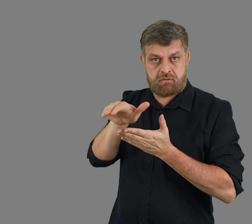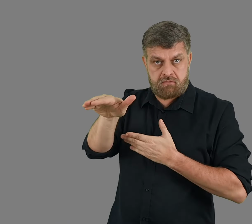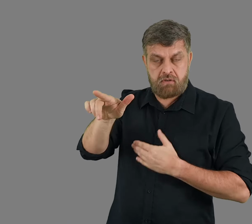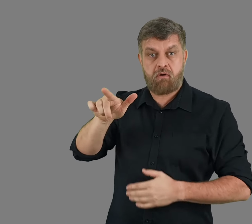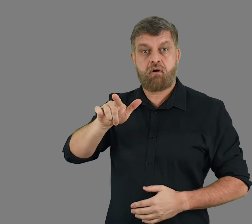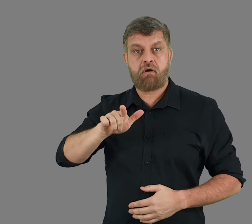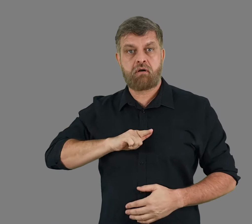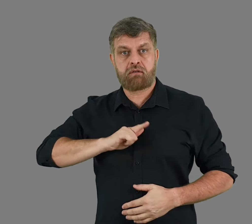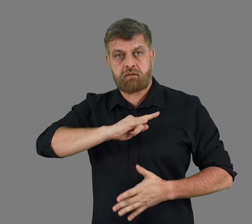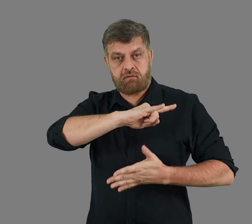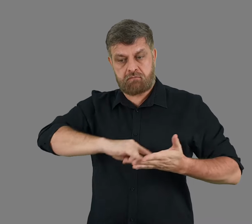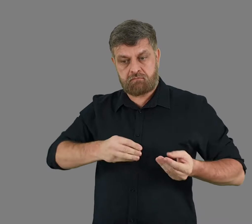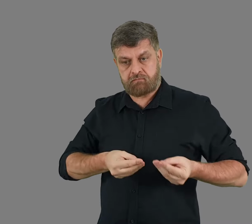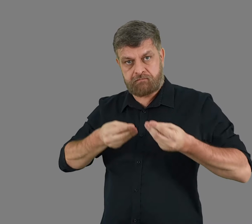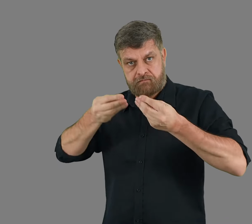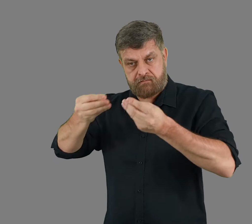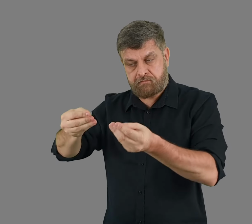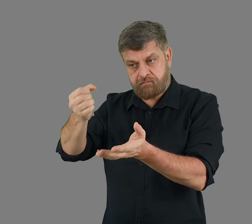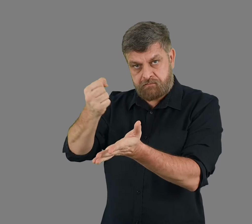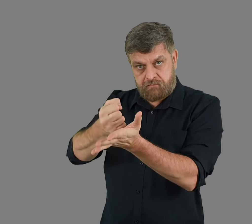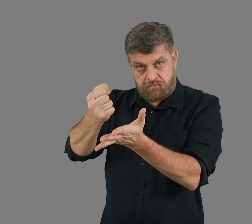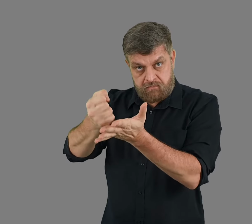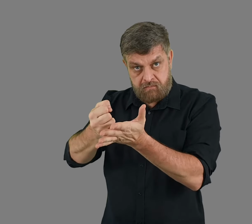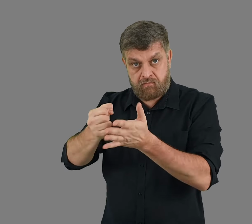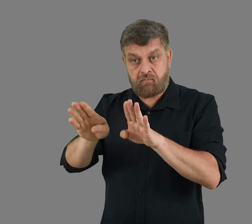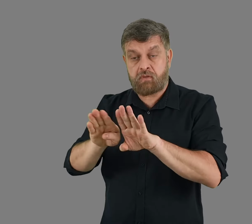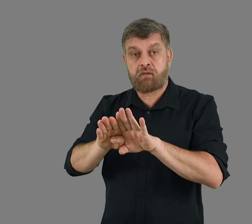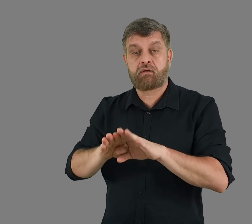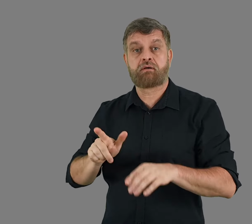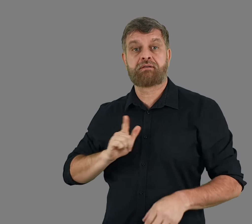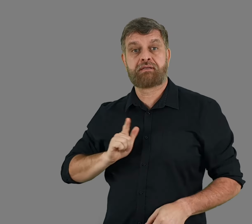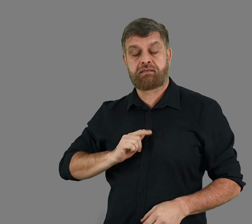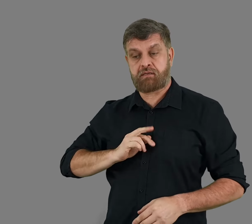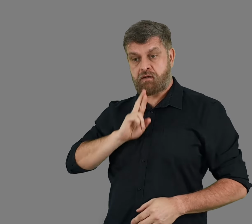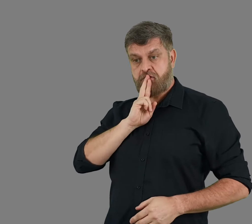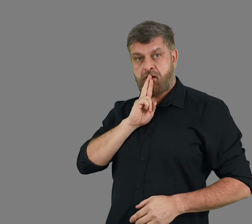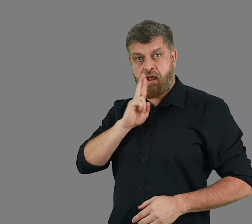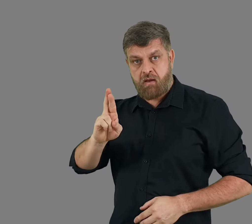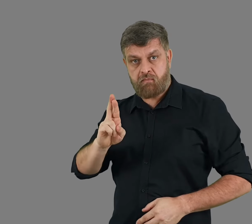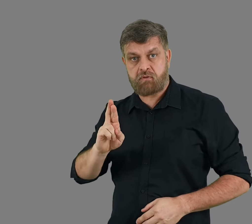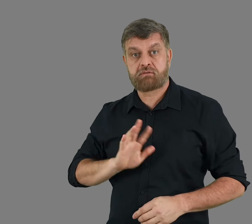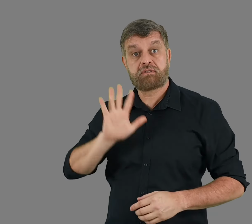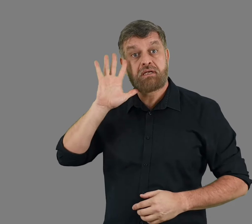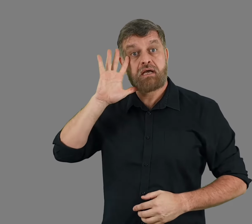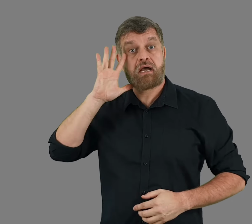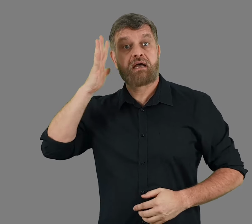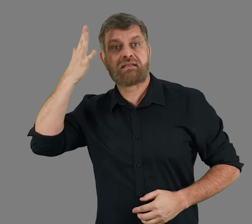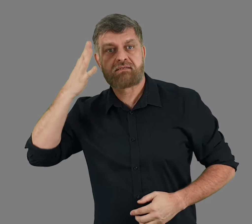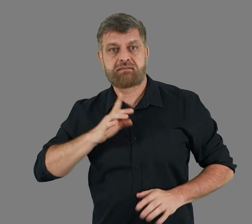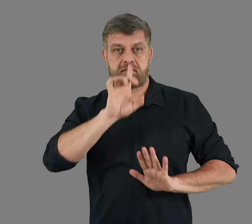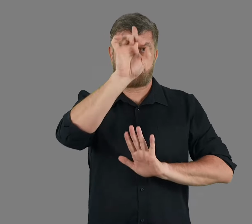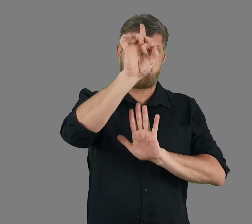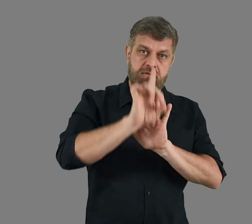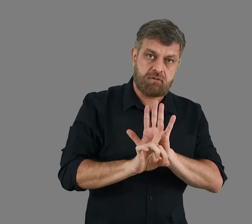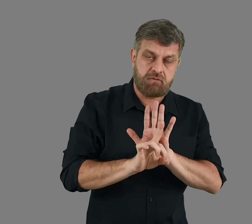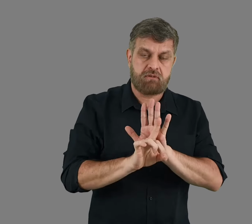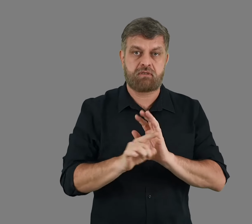de notificação extrajudicial, manifestar-se a intenção de ver a decisão da diretoria executiva ser objeto